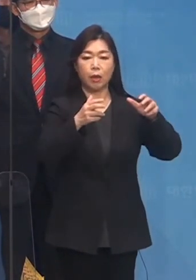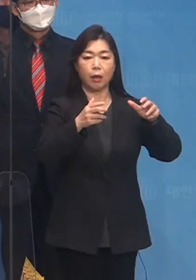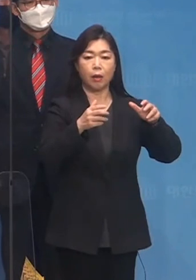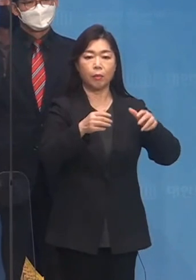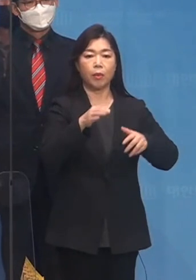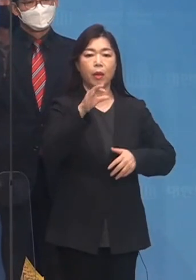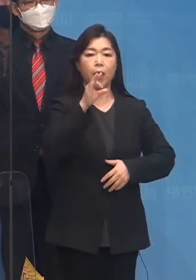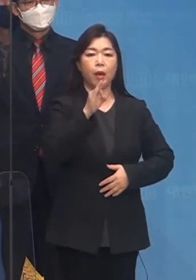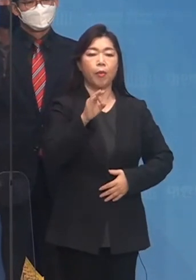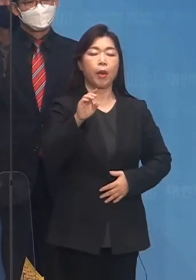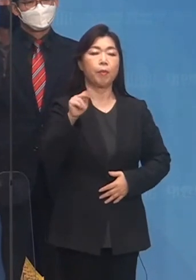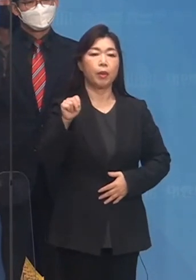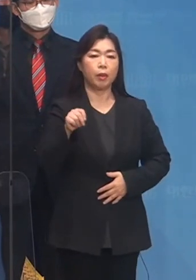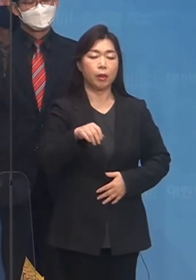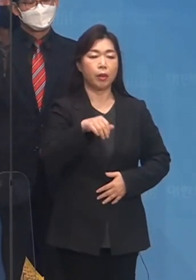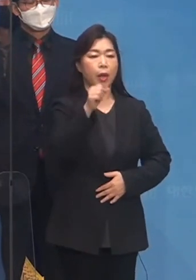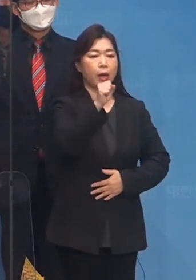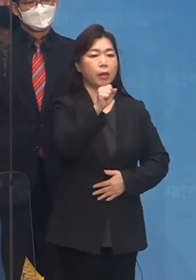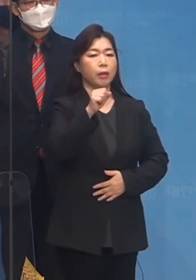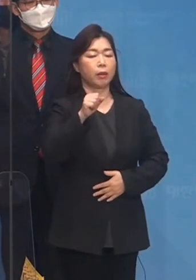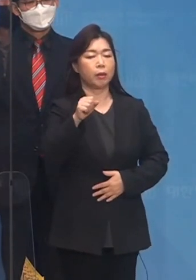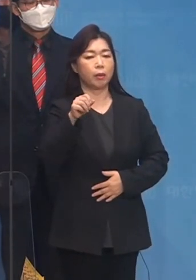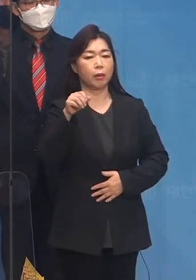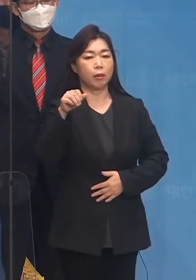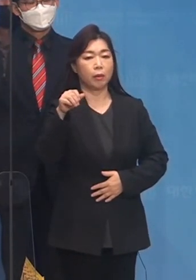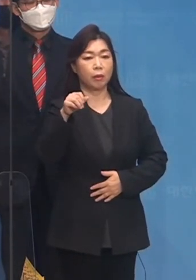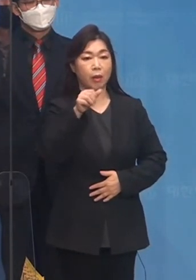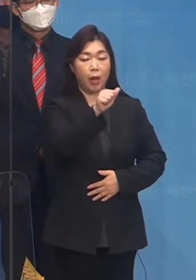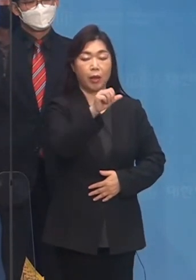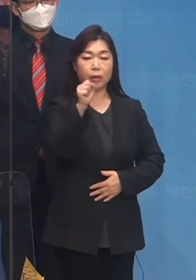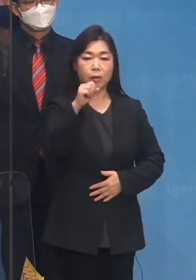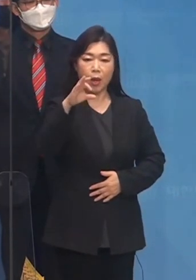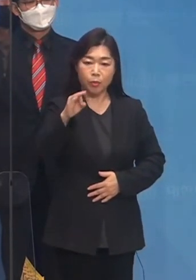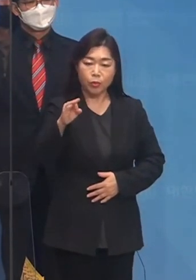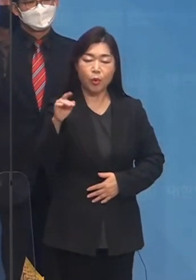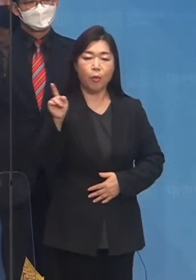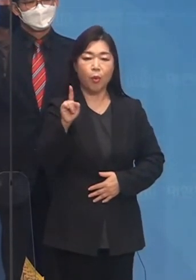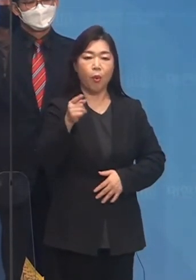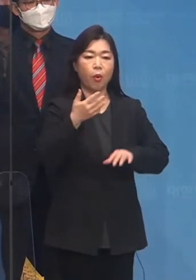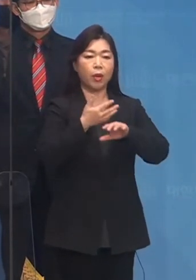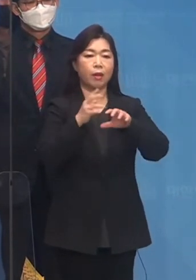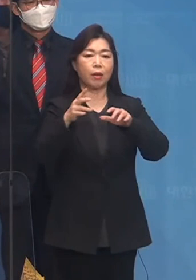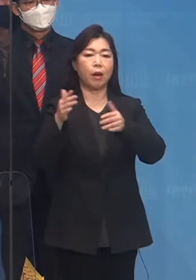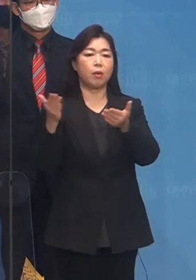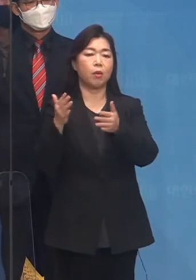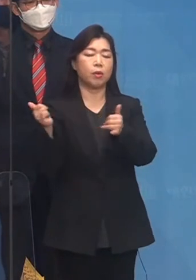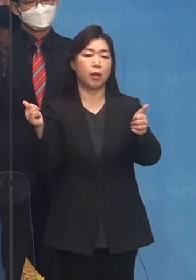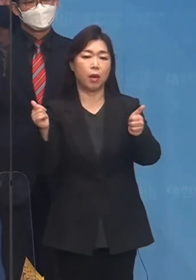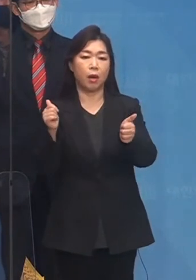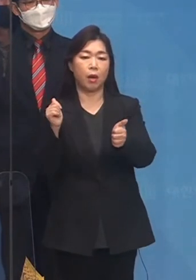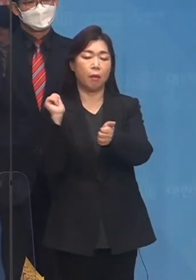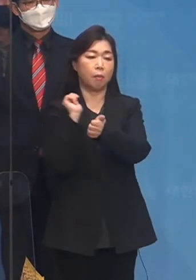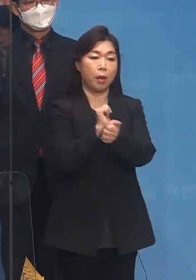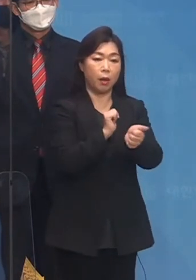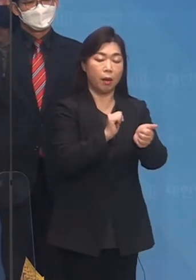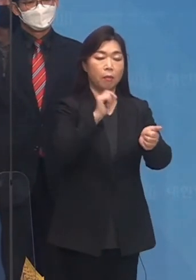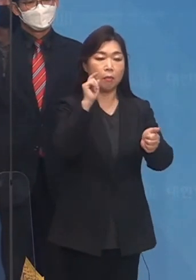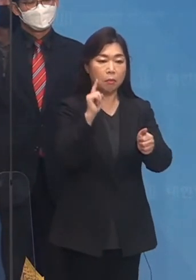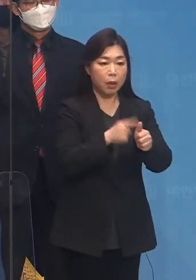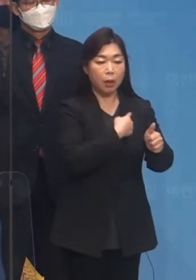FMB고 그 ASF고 외국인 근로자를 통해서 왔다는 증거가